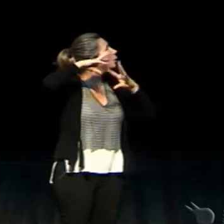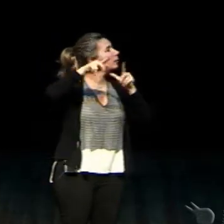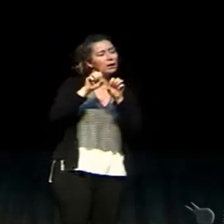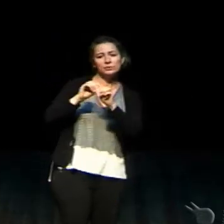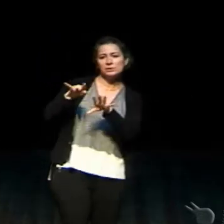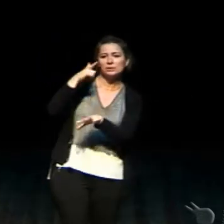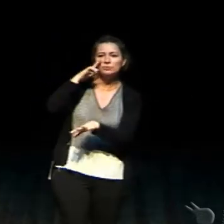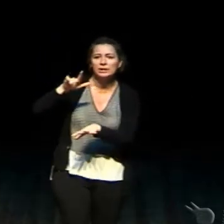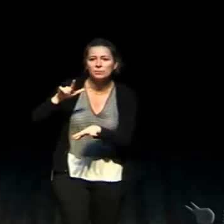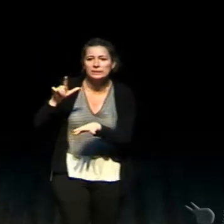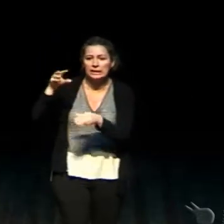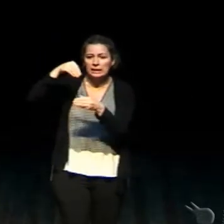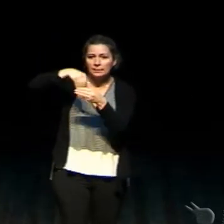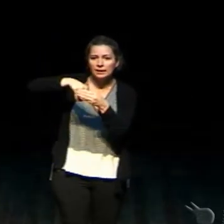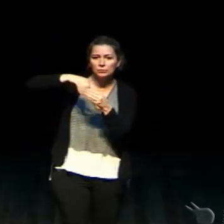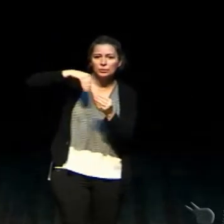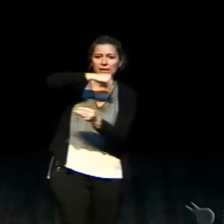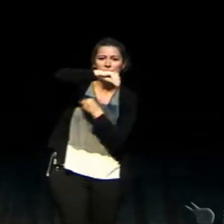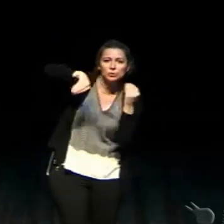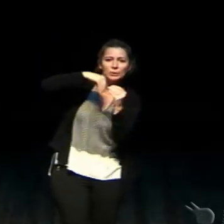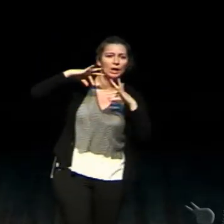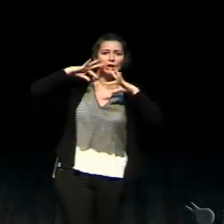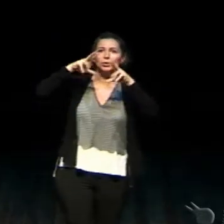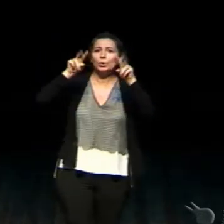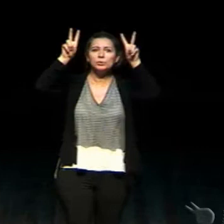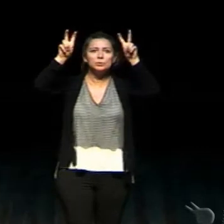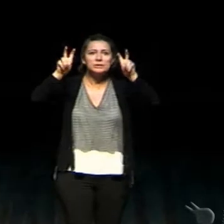Este é o título, Operação Global de Ensino de Línguas,